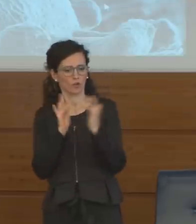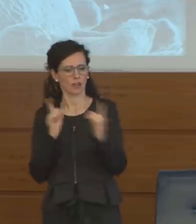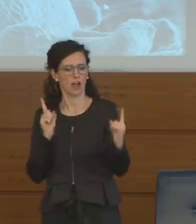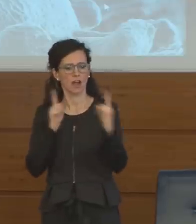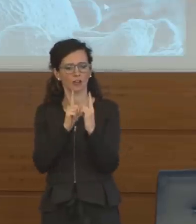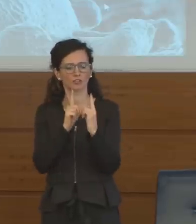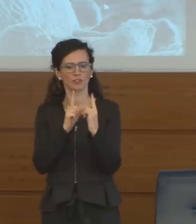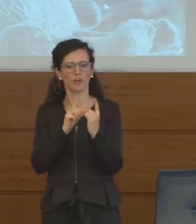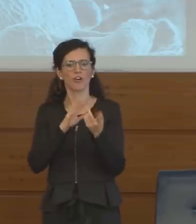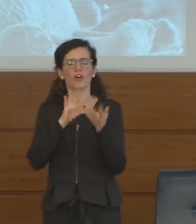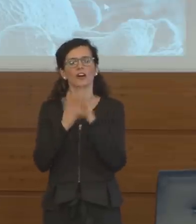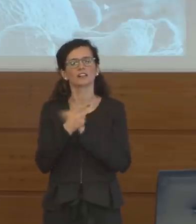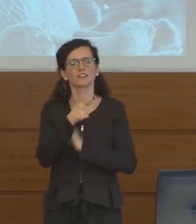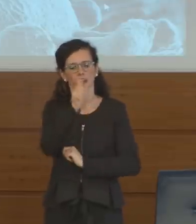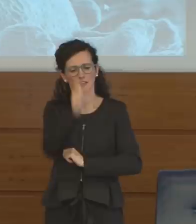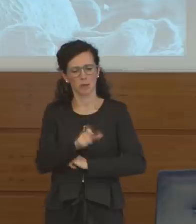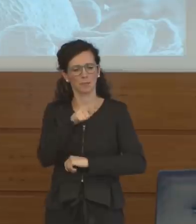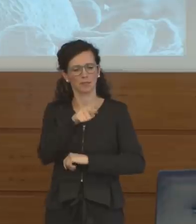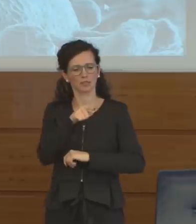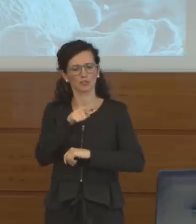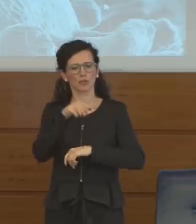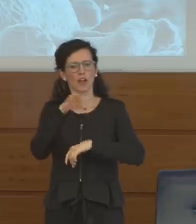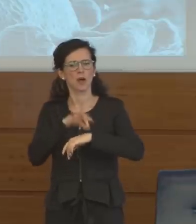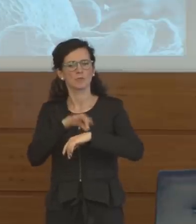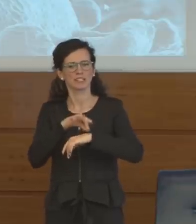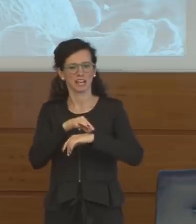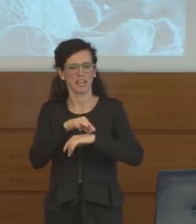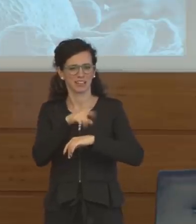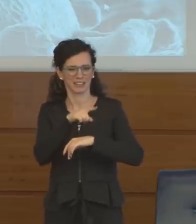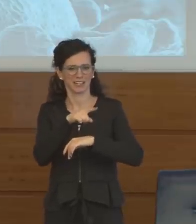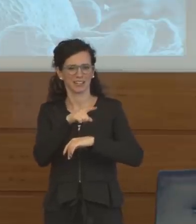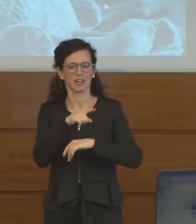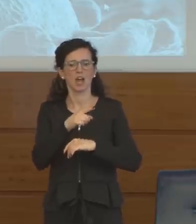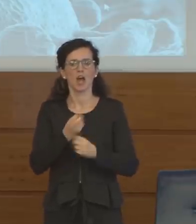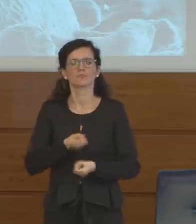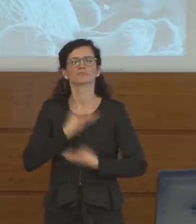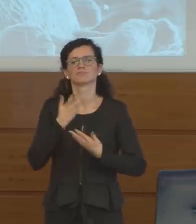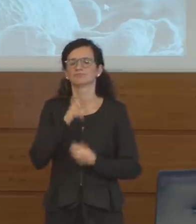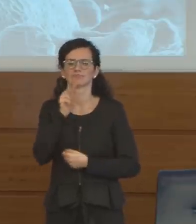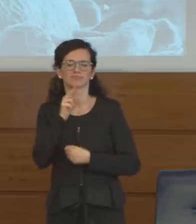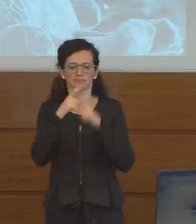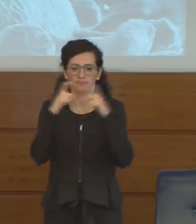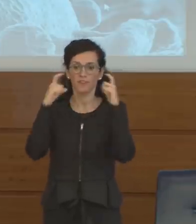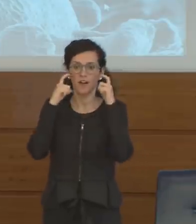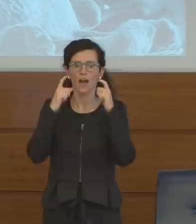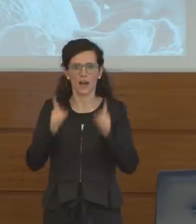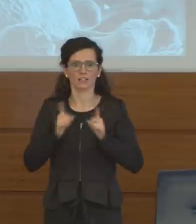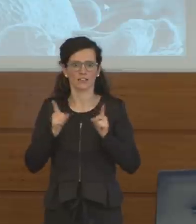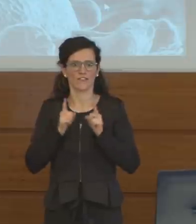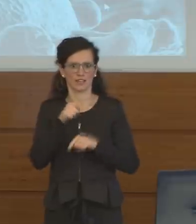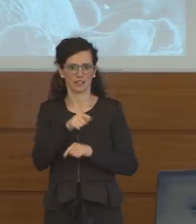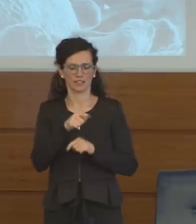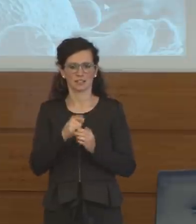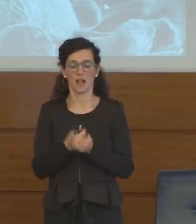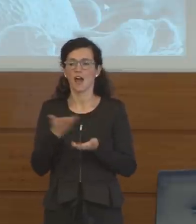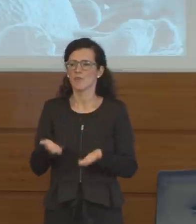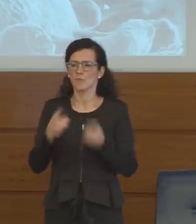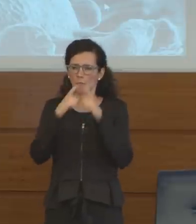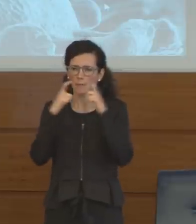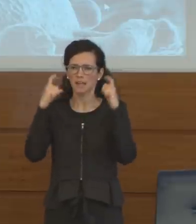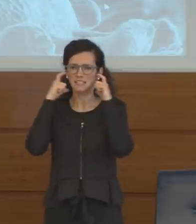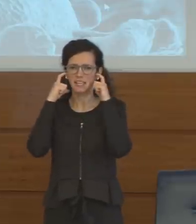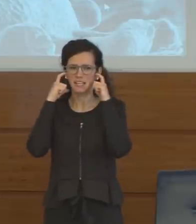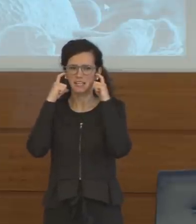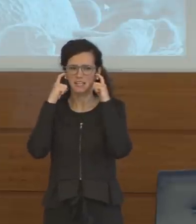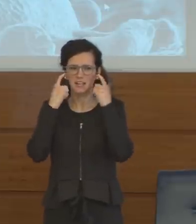la vociferazione del sanitario potrebbe essere. Quindi, per chiarire, le mascherine di Garza, quelle che oggi stanno in qualche